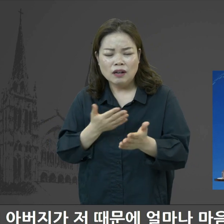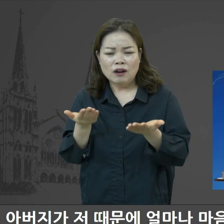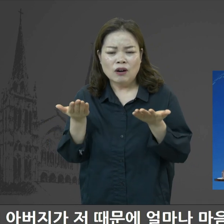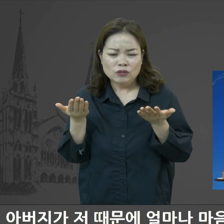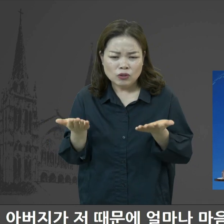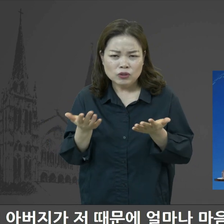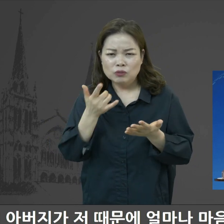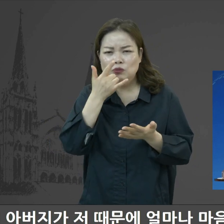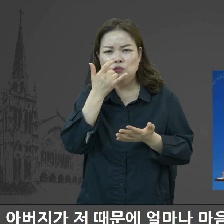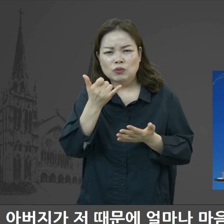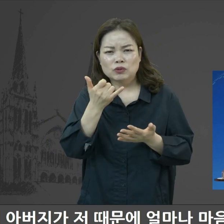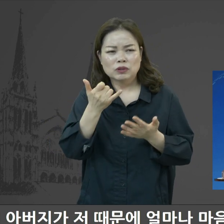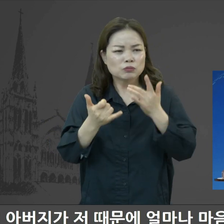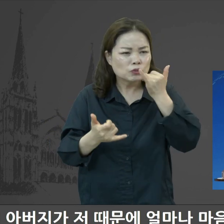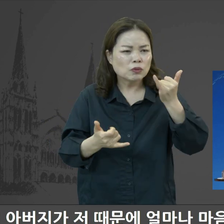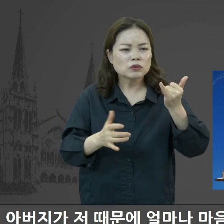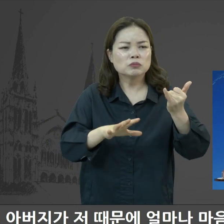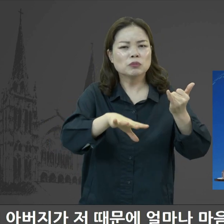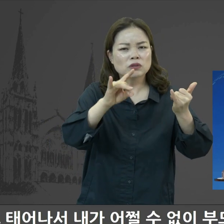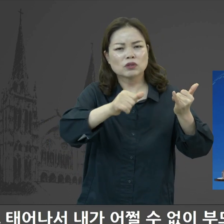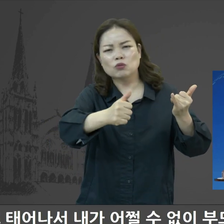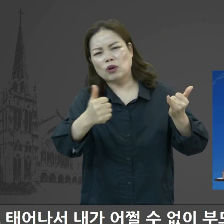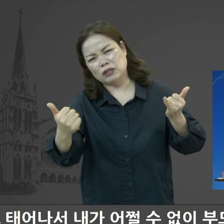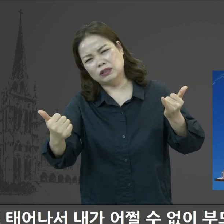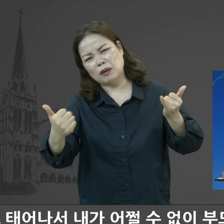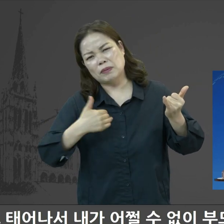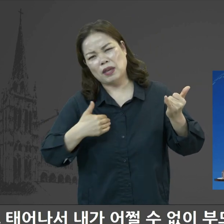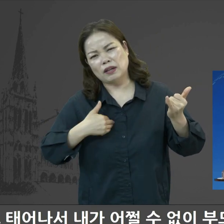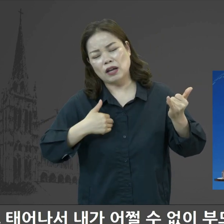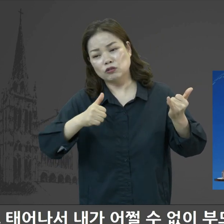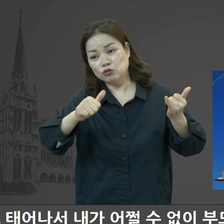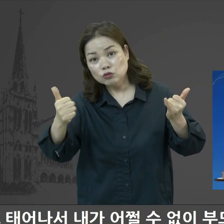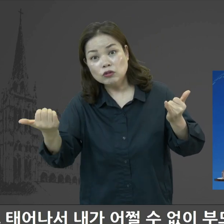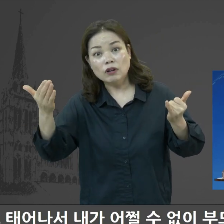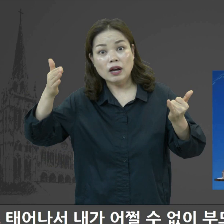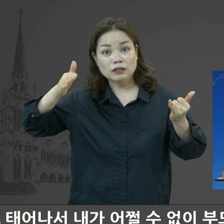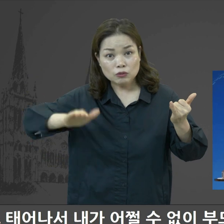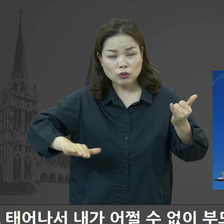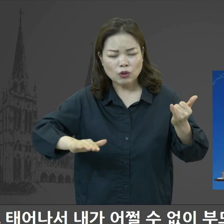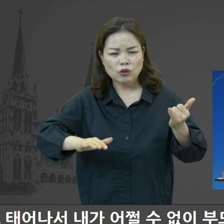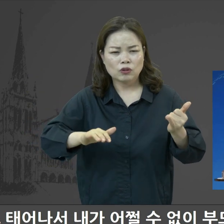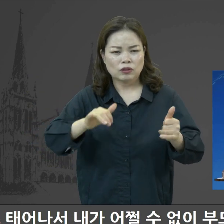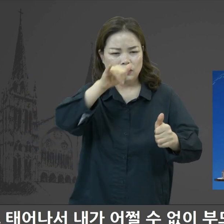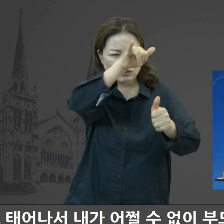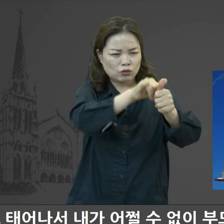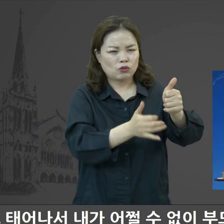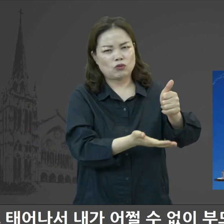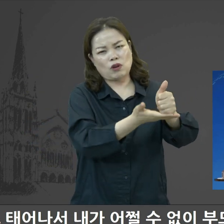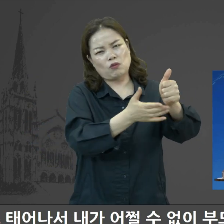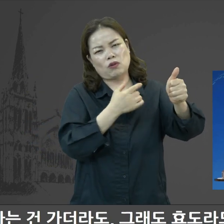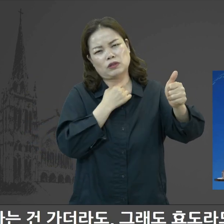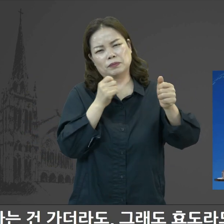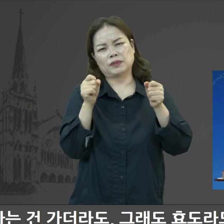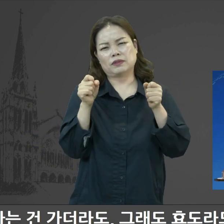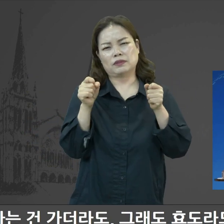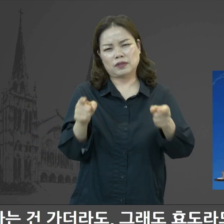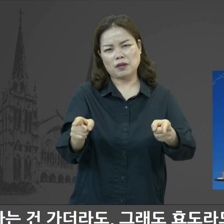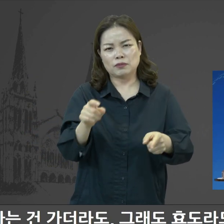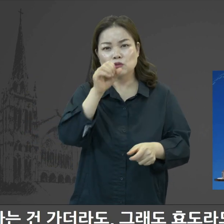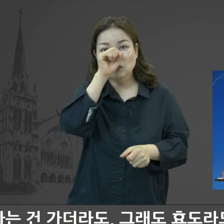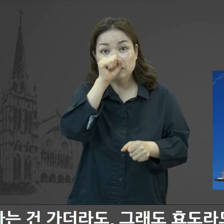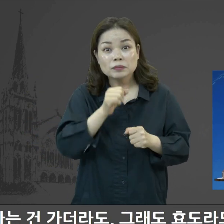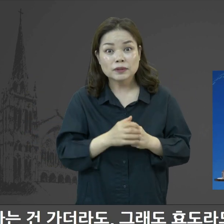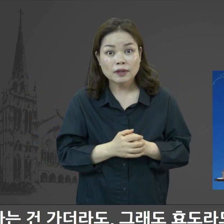없이 부모님보다 먼저 가야 된다면 내가 가는 건 가더라도 그래도 효도라도 한번 해보고 죽을 수 있는 기회가 있었으면